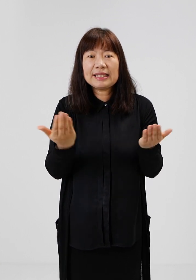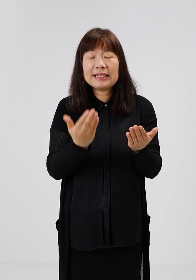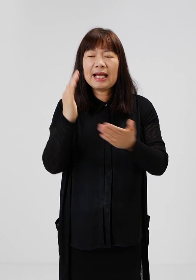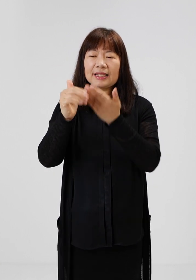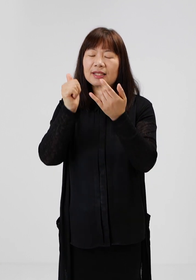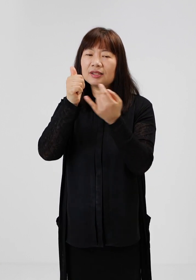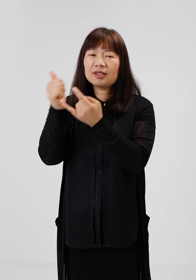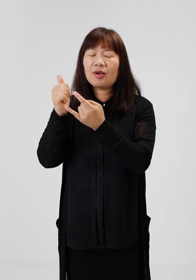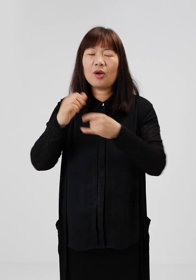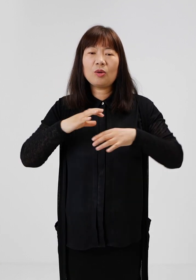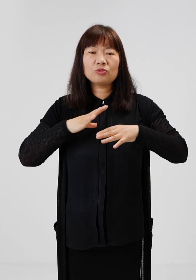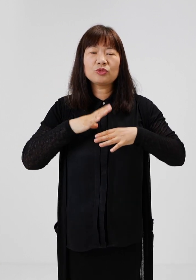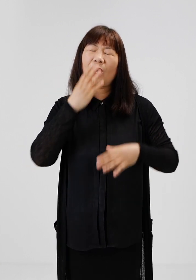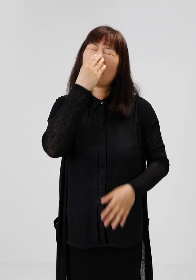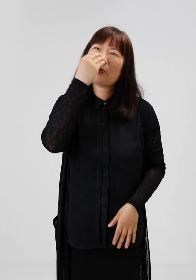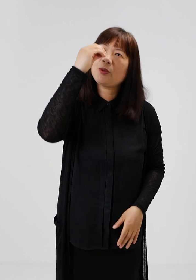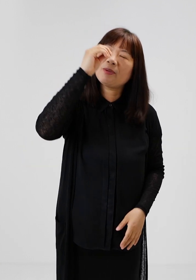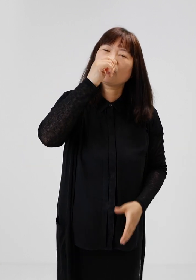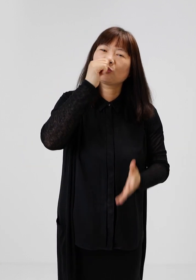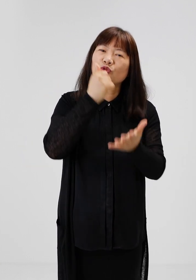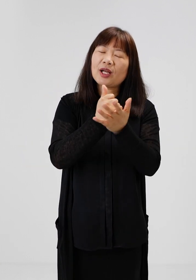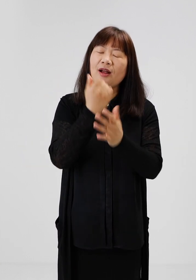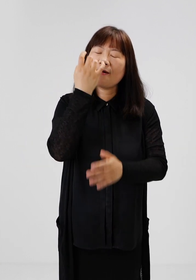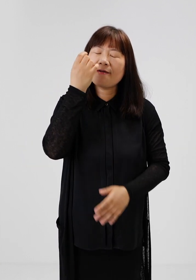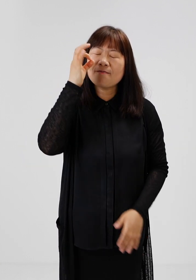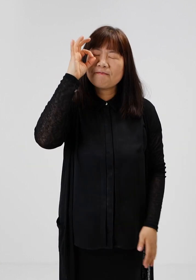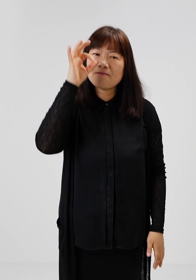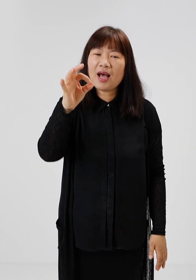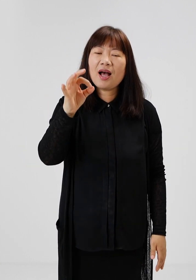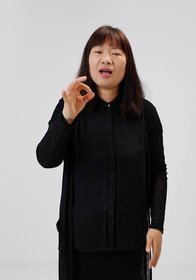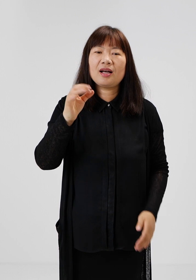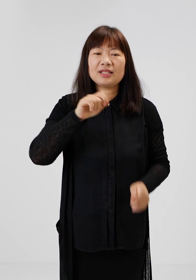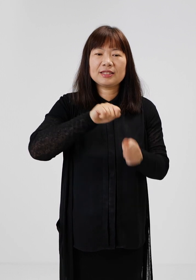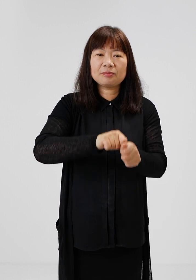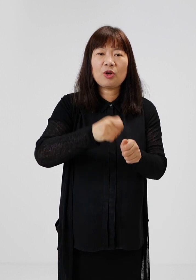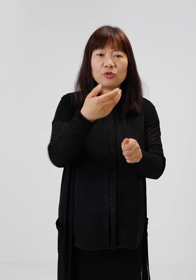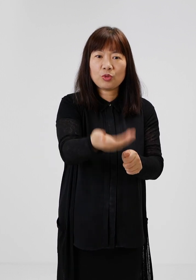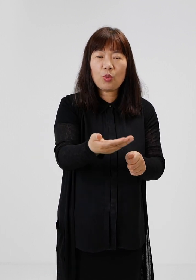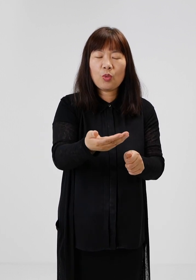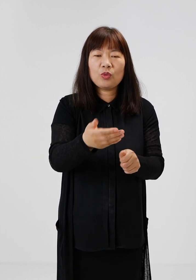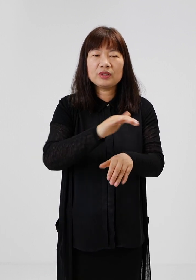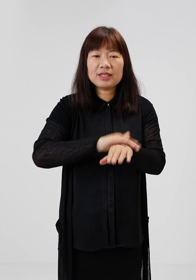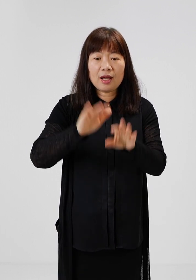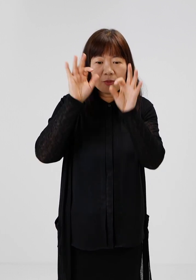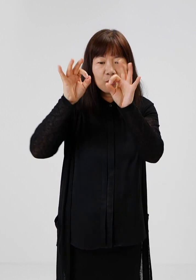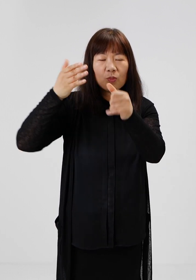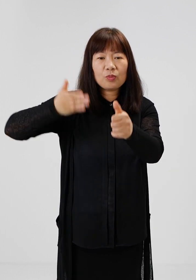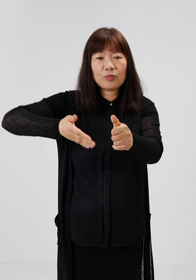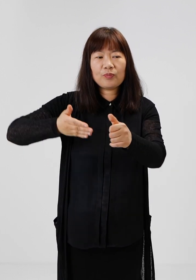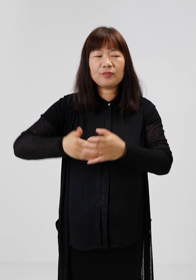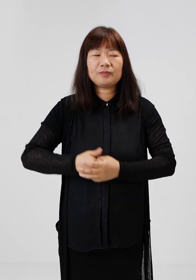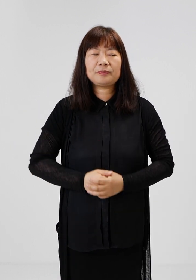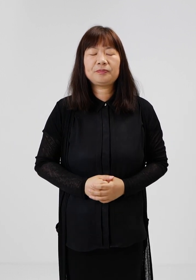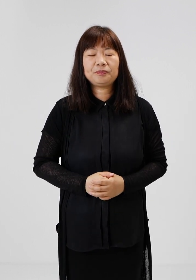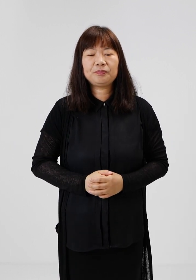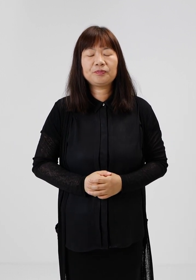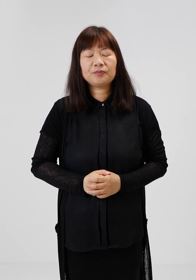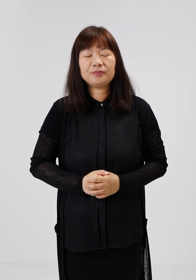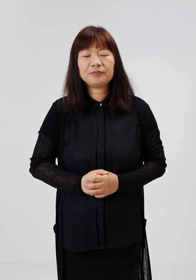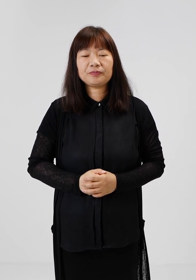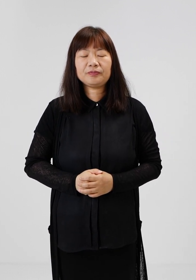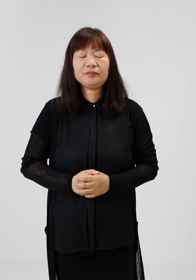하나님에게 무서운 교만이 됐어요. 그래서 하나님이 징벌을 합니다. 어떻게 하는가 잘 보세요.